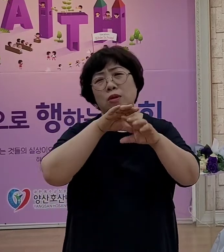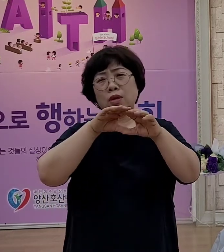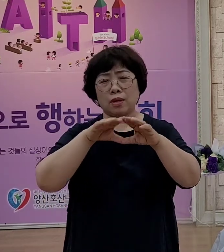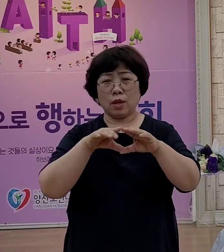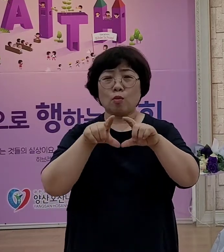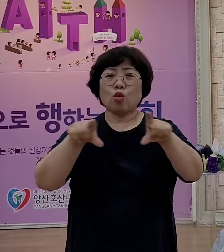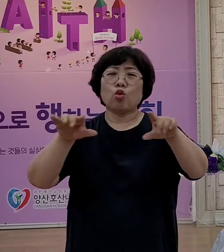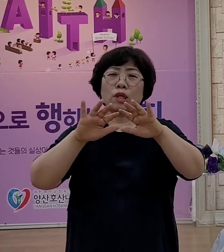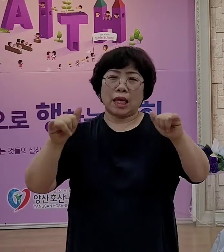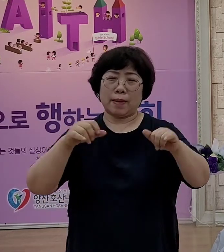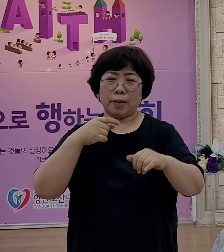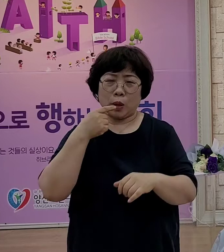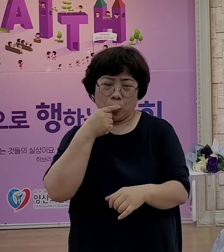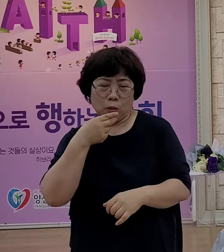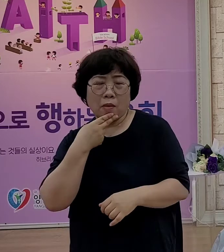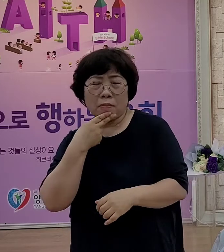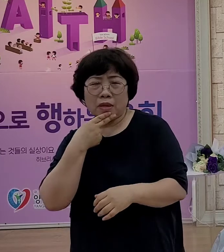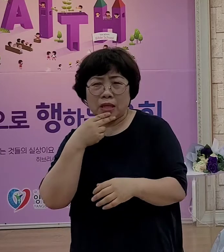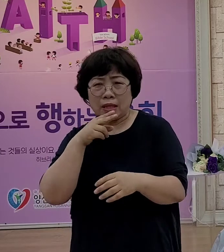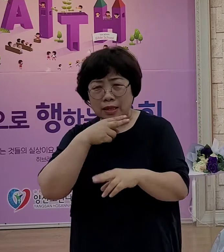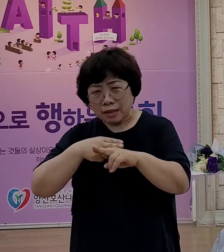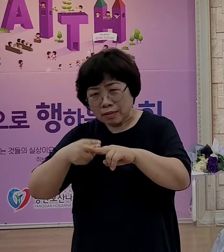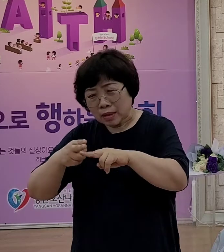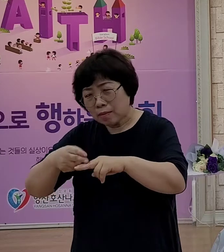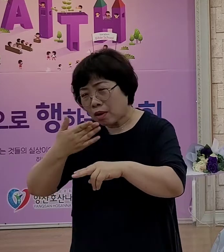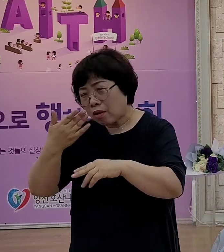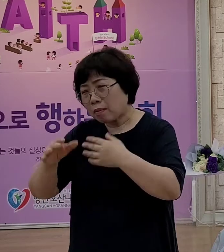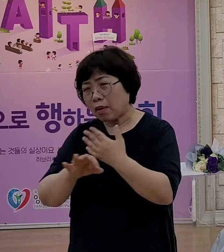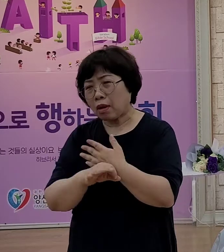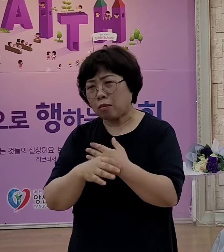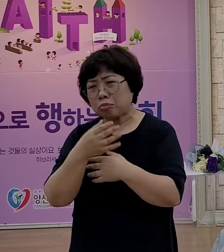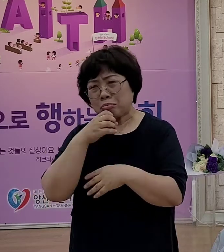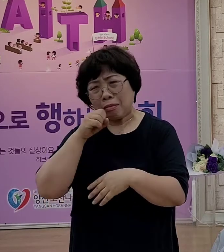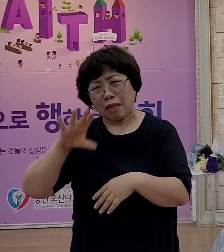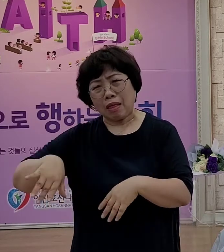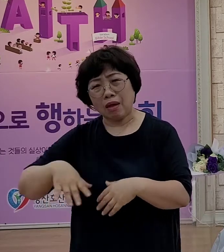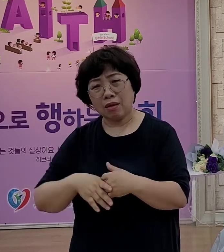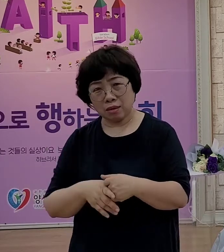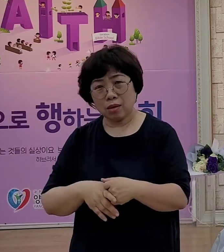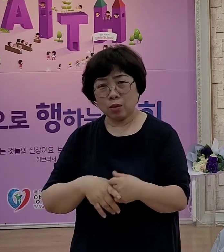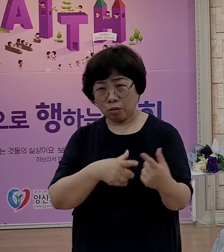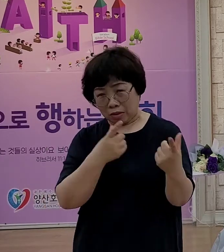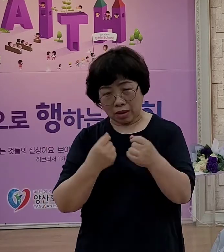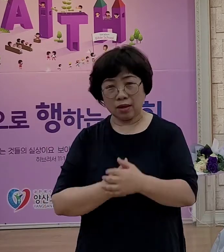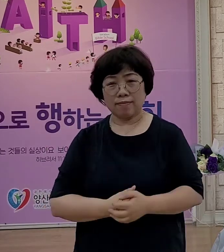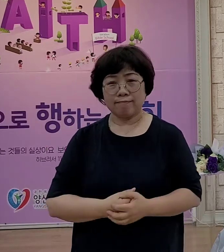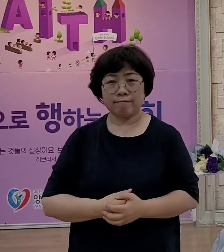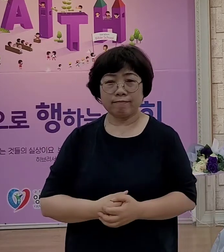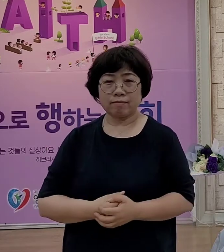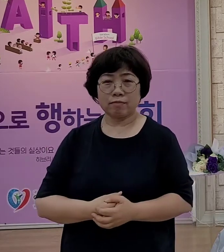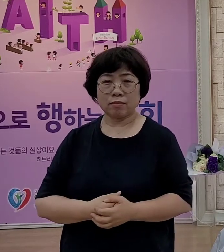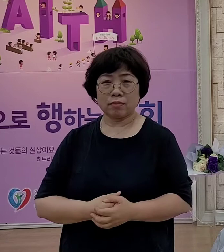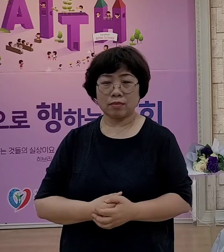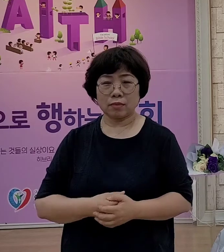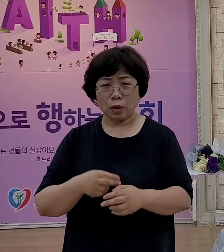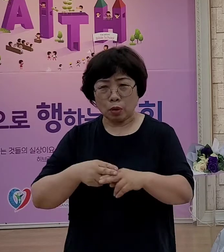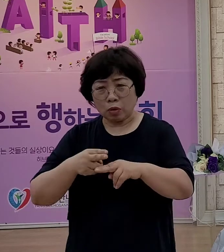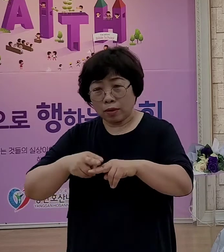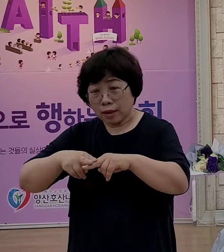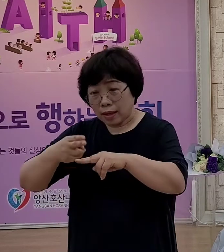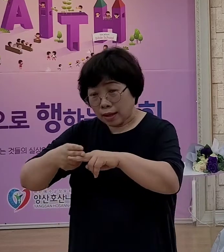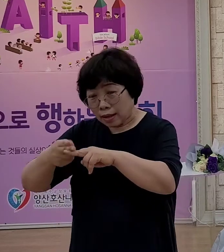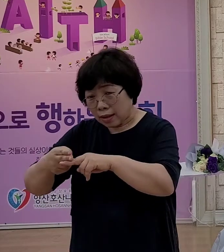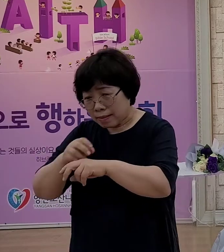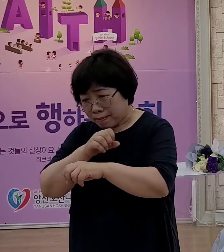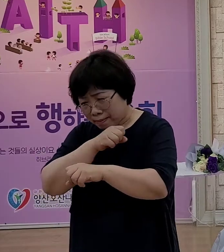사람이 소금으로 간이 되어 있지 않는 그냥 밍밍한 그 음식을 잘 만들라고 드리면 여러분 잘 먹을 수 있을 것